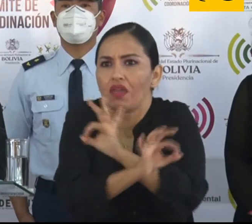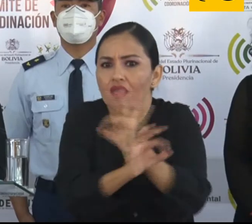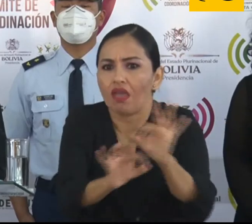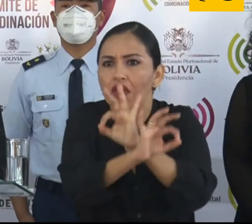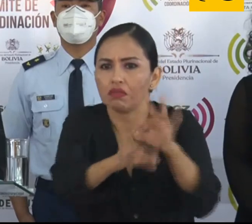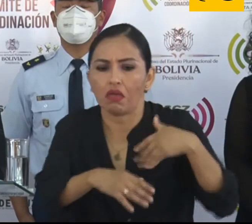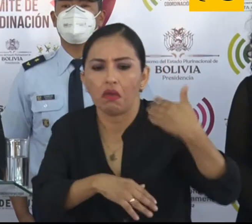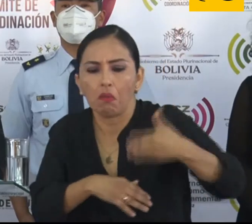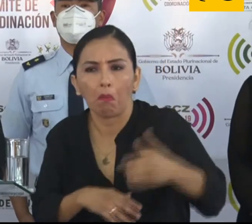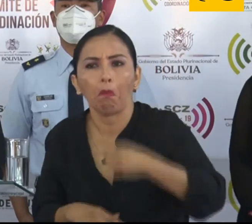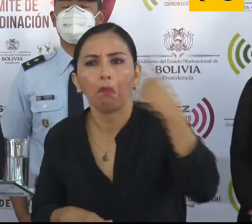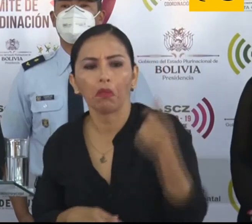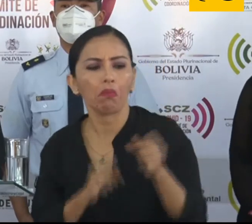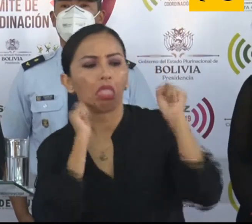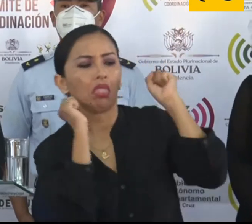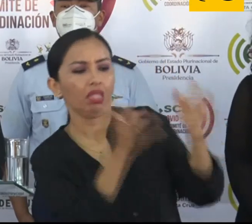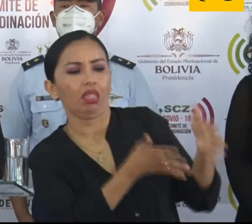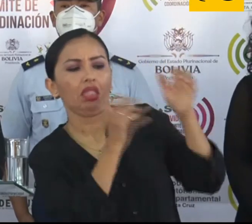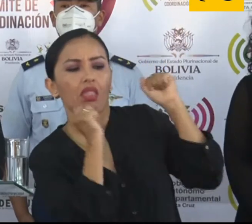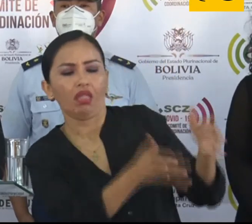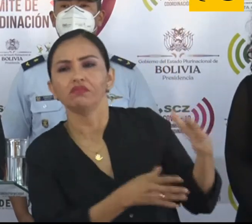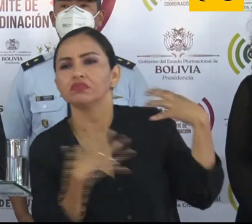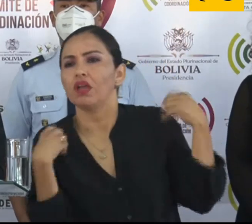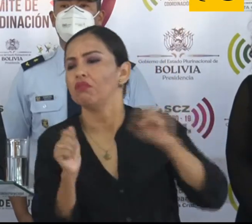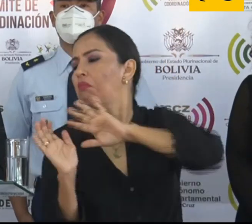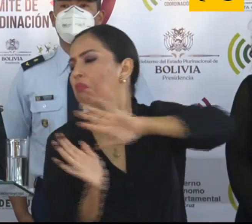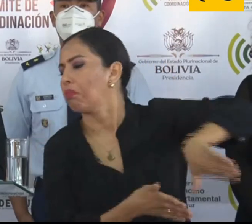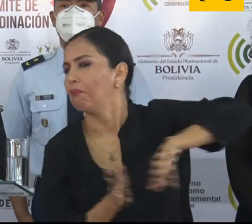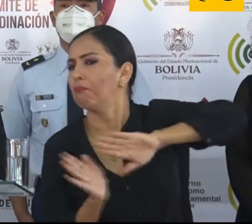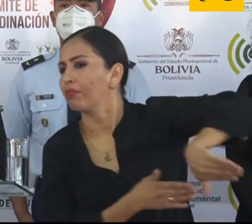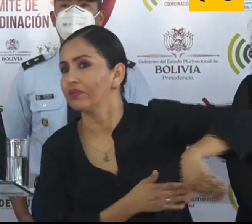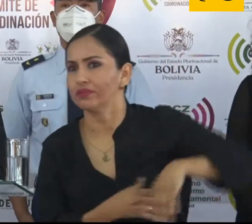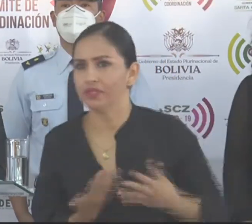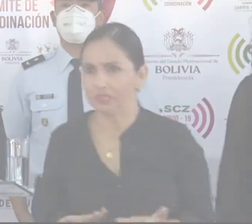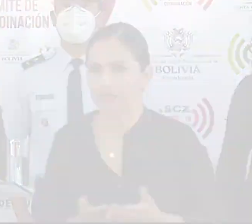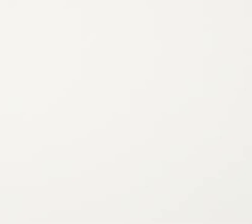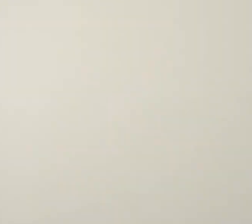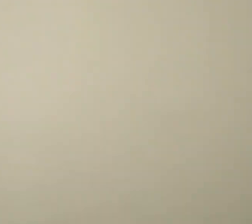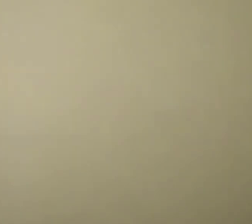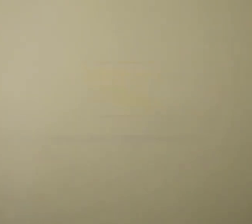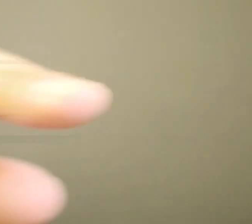lamentablemente siempre dejaron a la salud de lado.